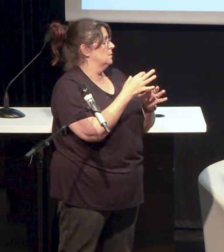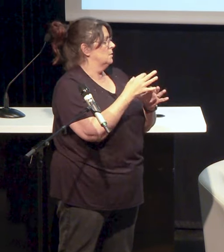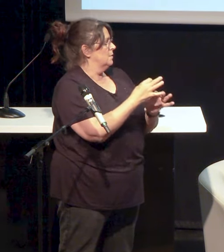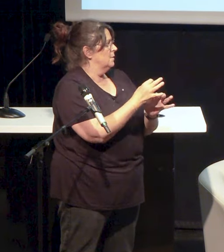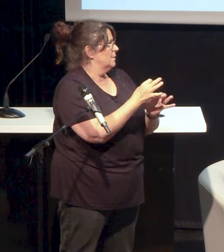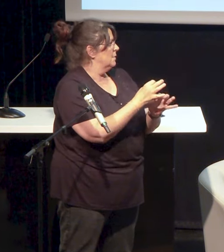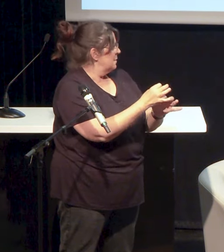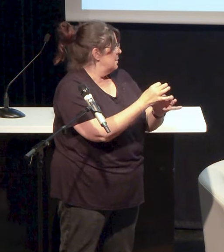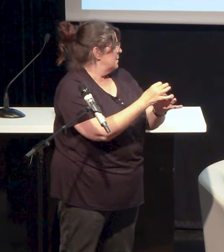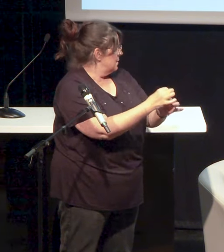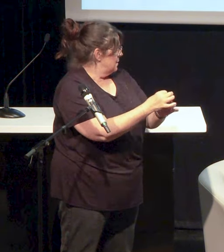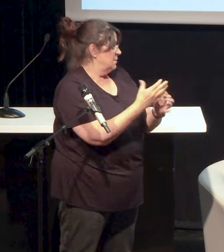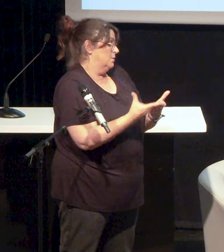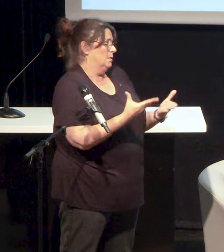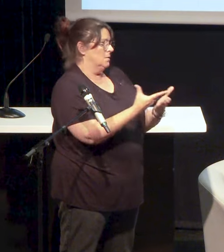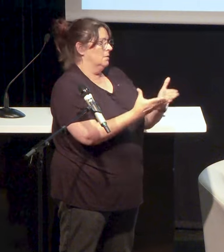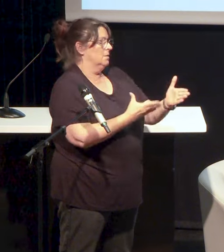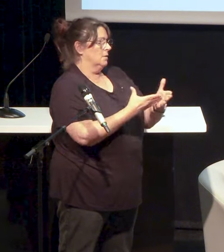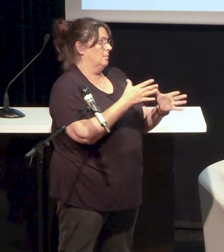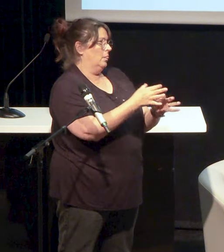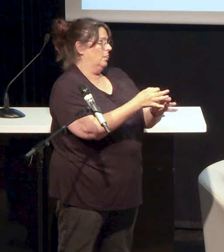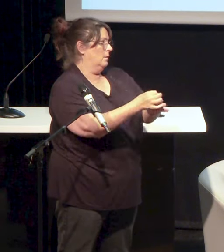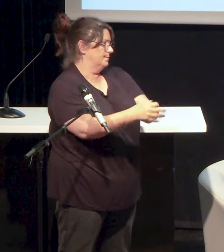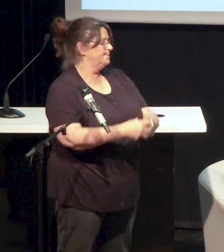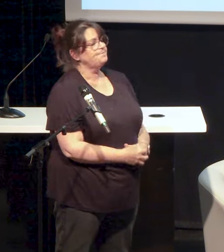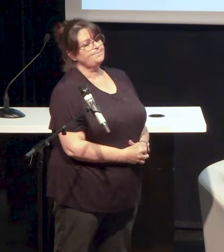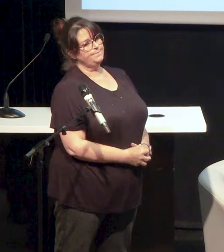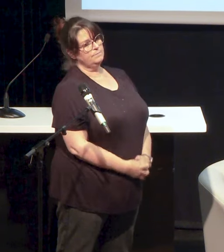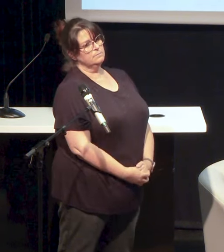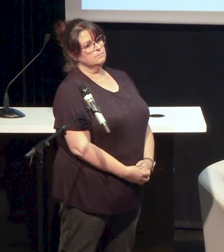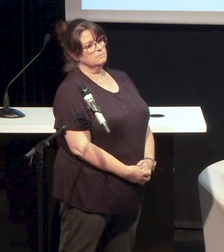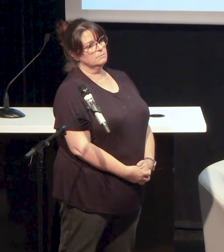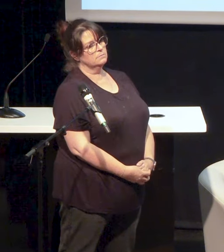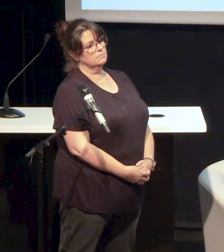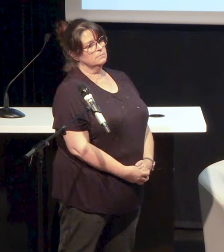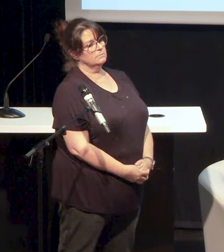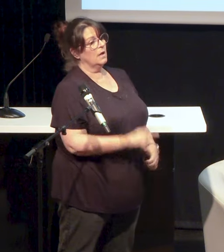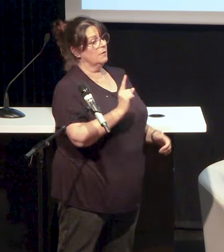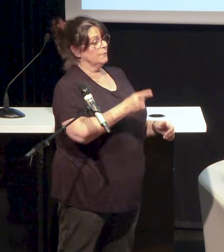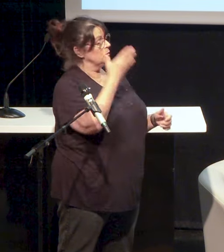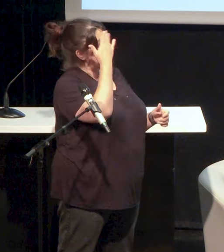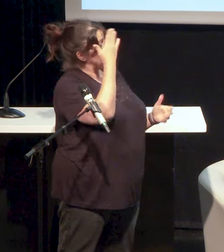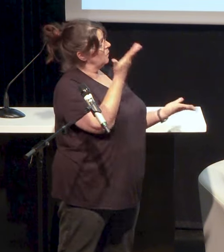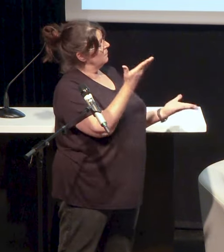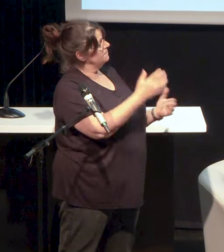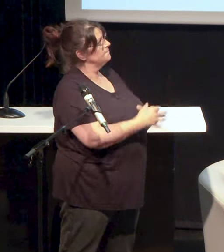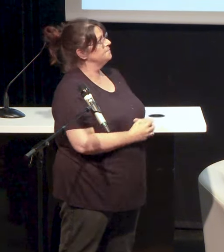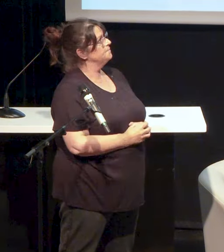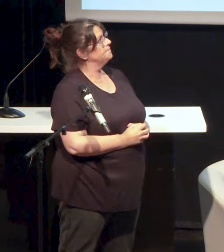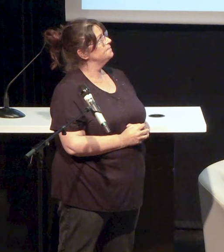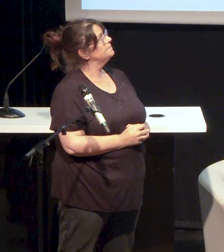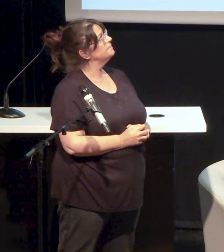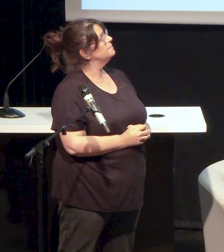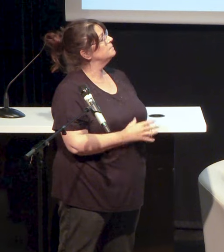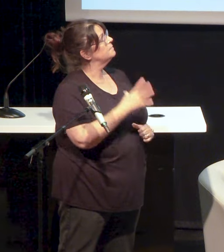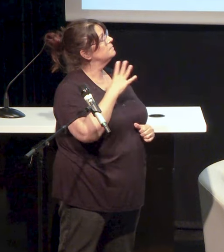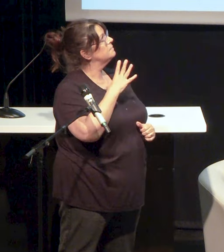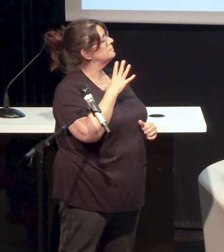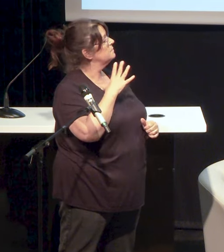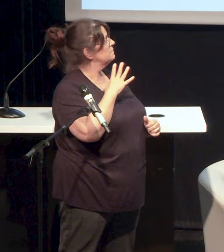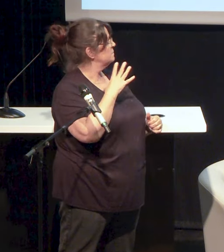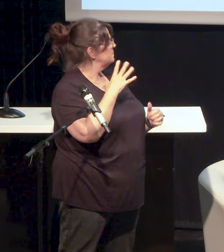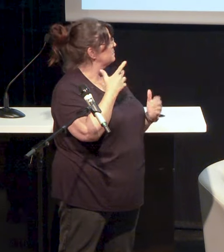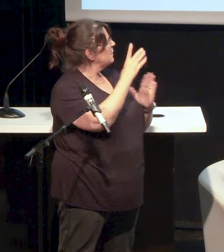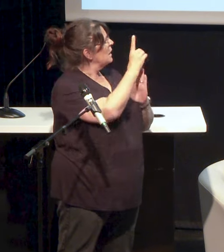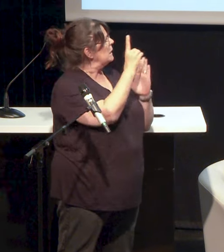la population des personnes en situation de handicap est réduite. Alors il faut savoir que effectivement il y a eu des décrets